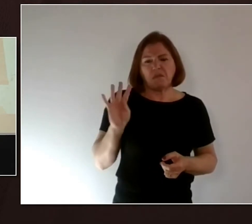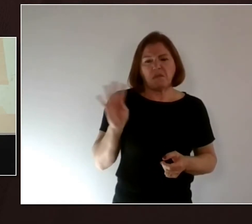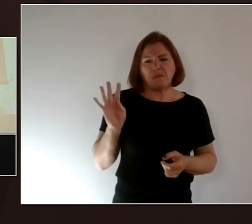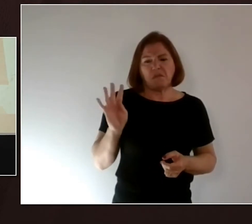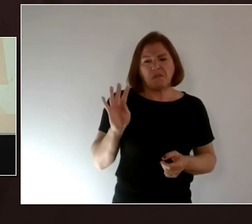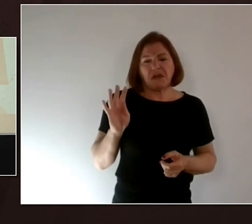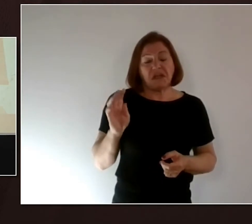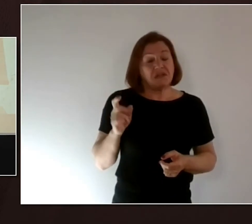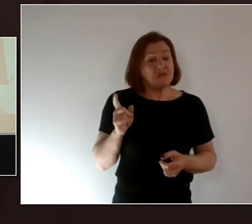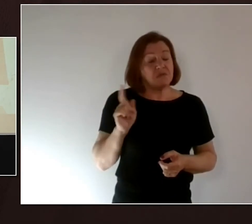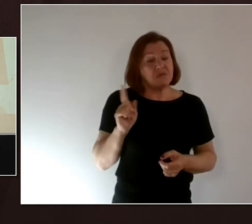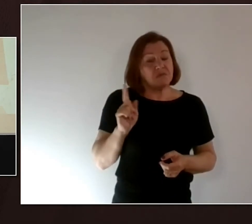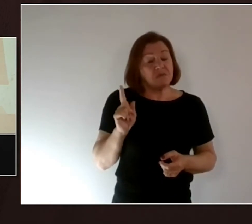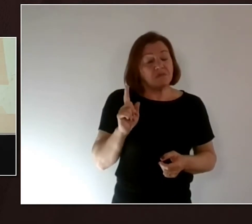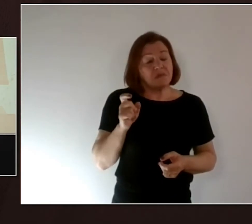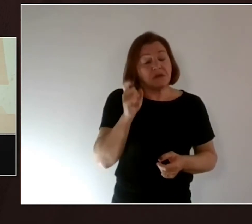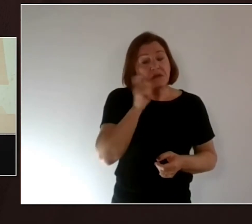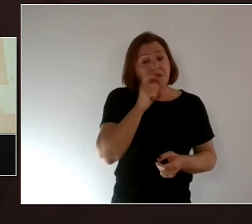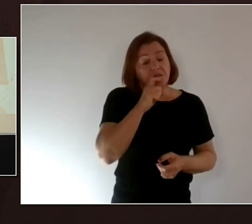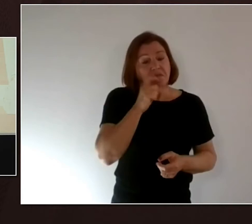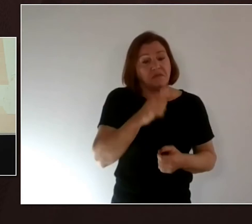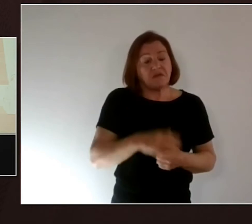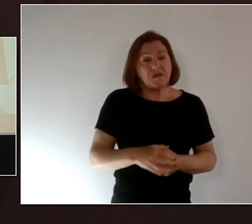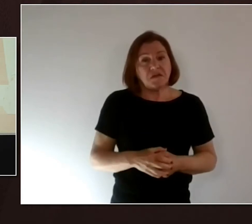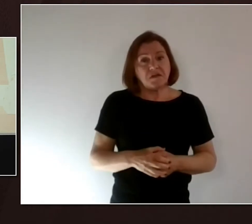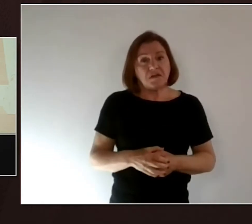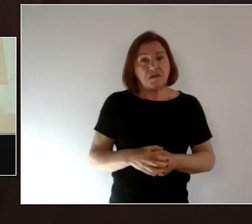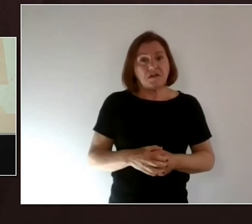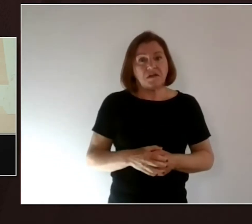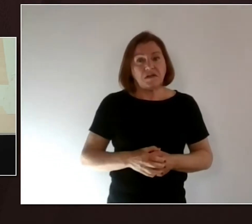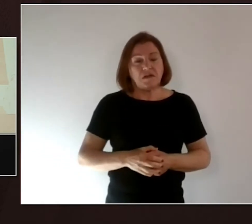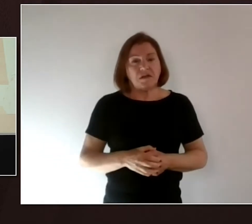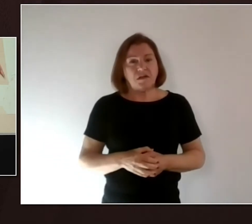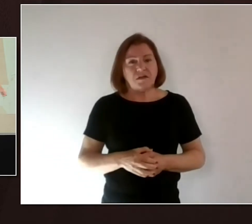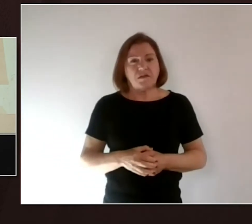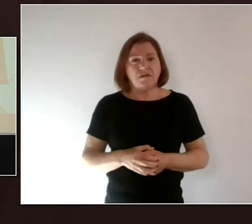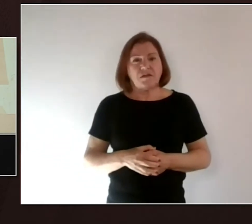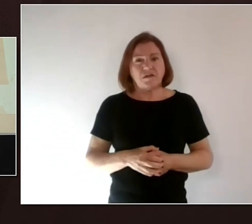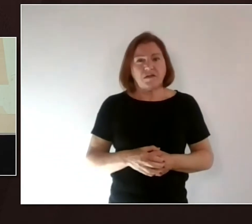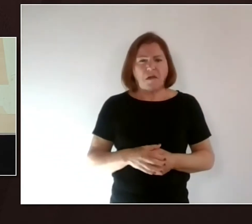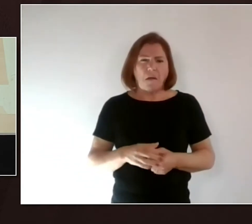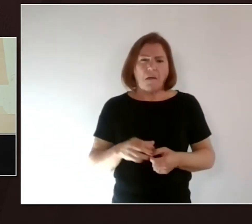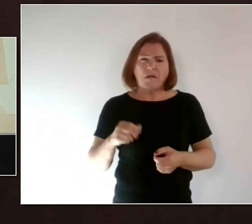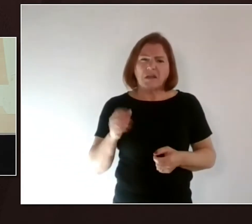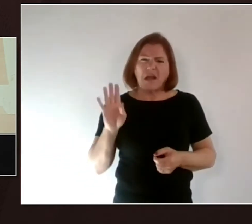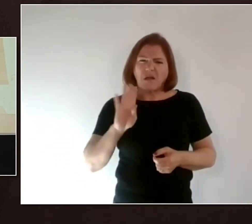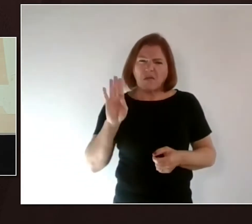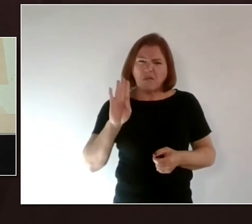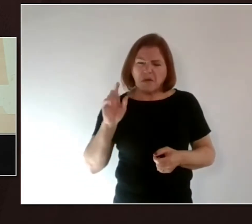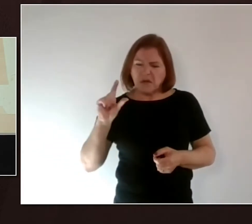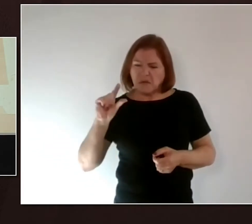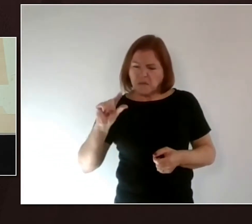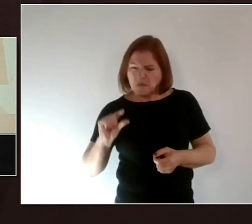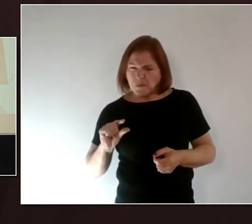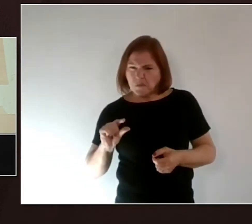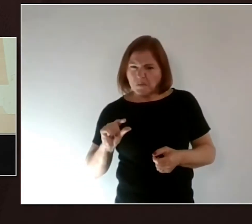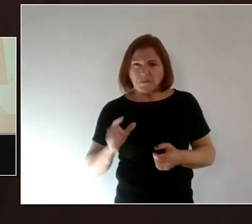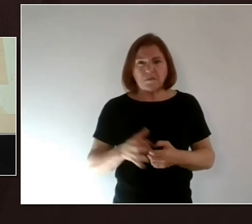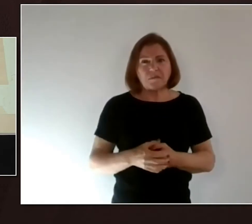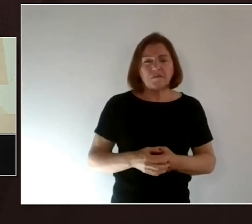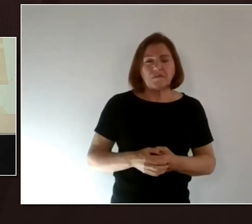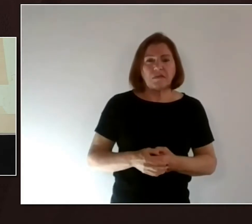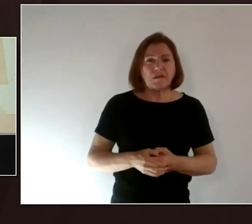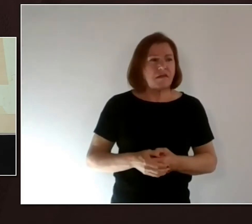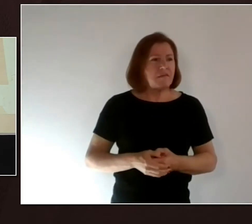eles compram a preço de pechincha, mas vão nas cidades tal, e promove e vende